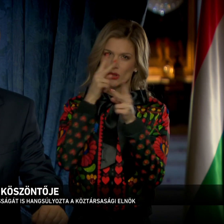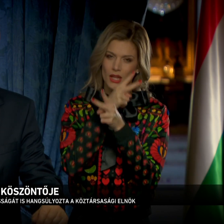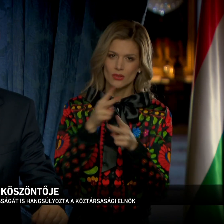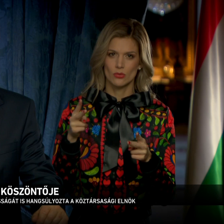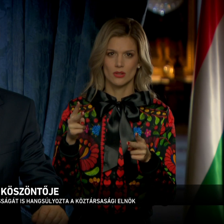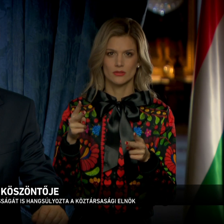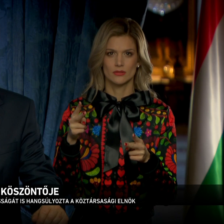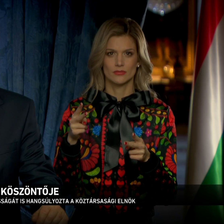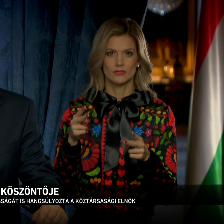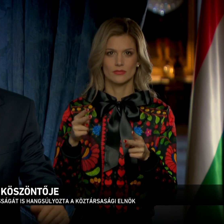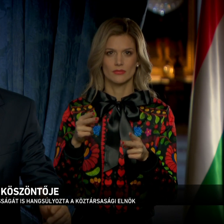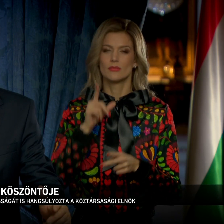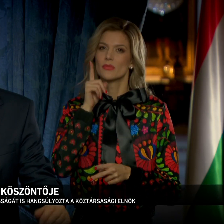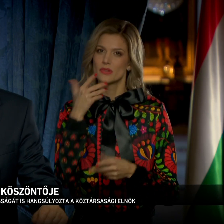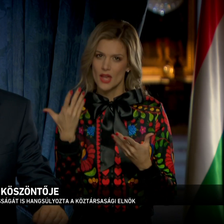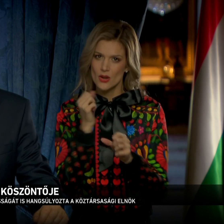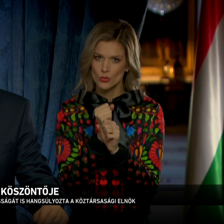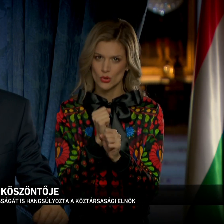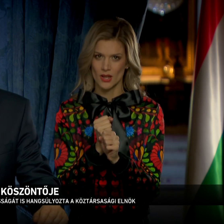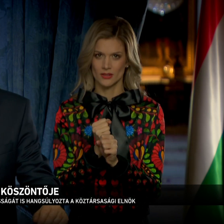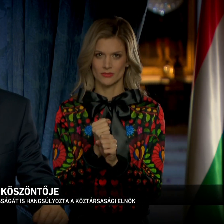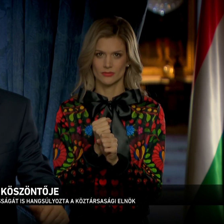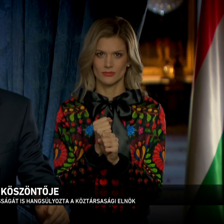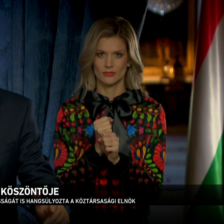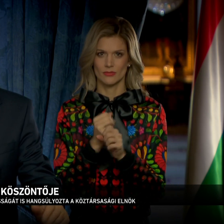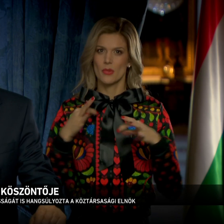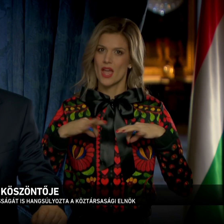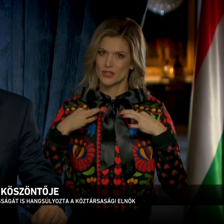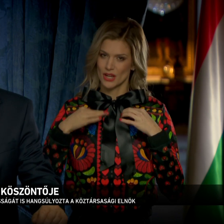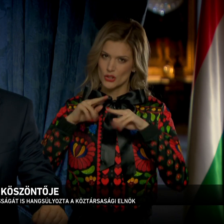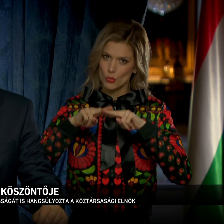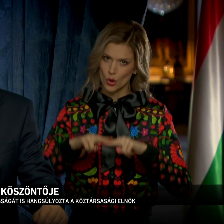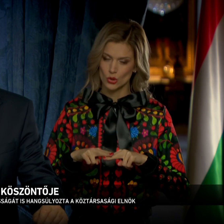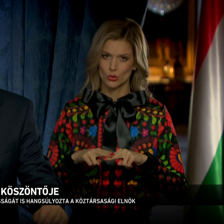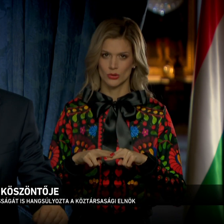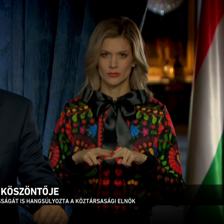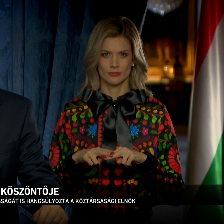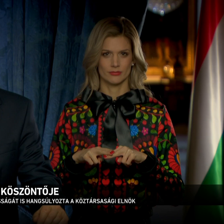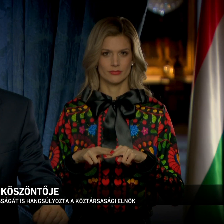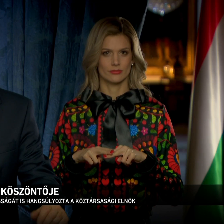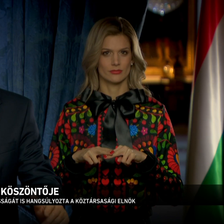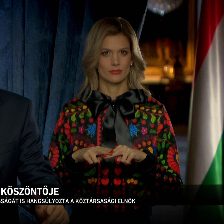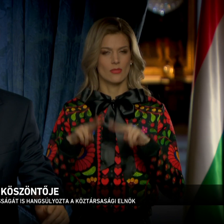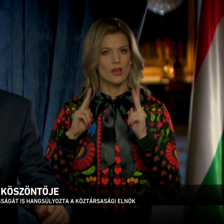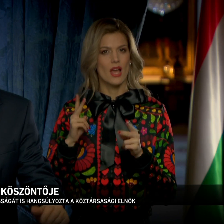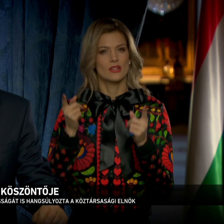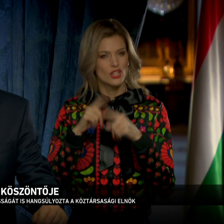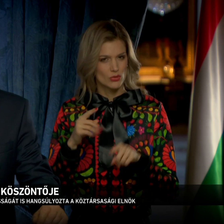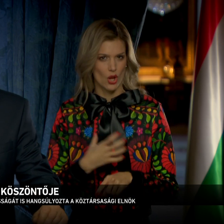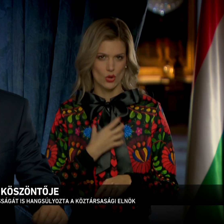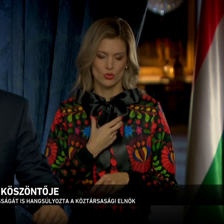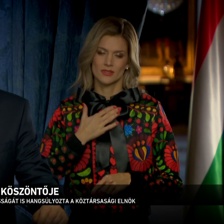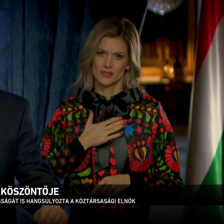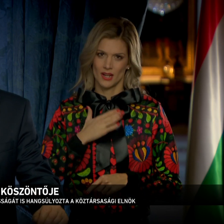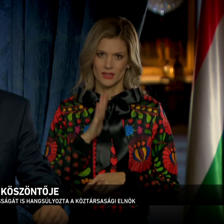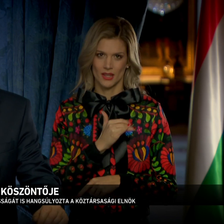látogatni? Lesz-e munkánk? Egészségesek maradunk-e? Kell-e ismét